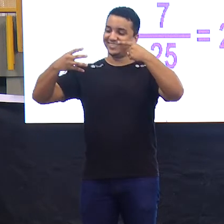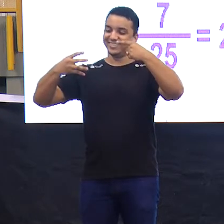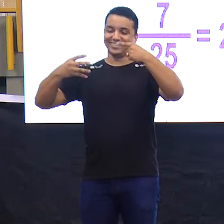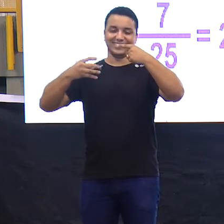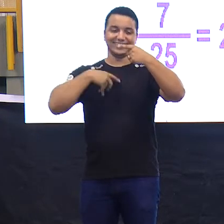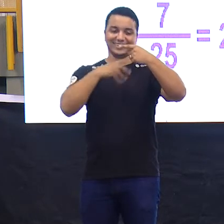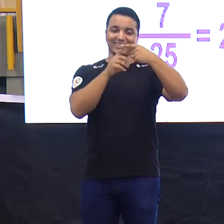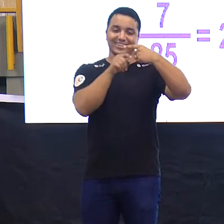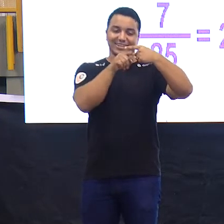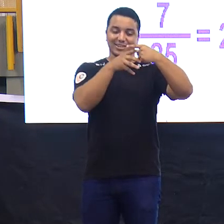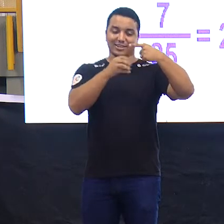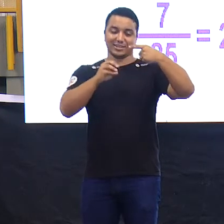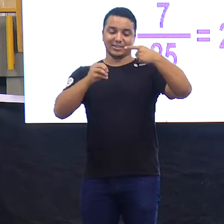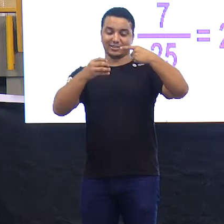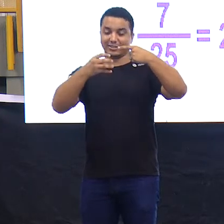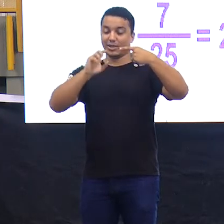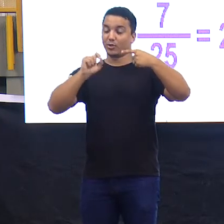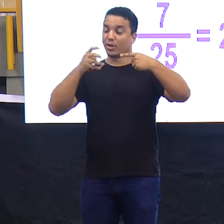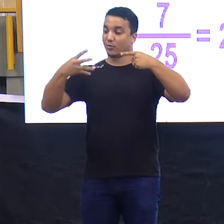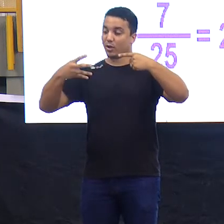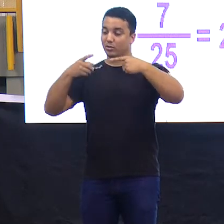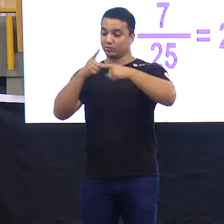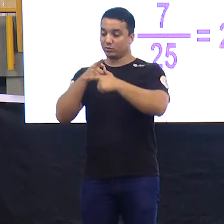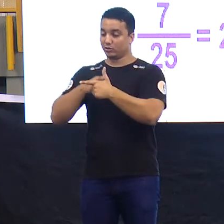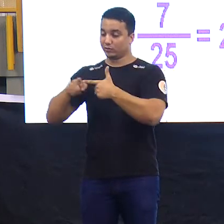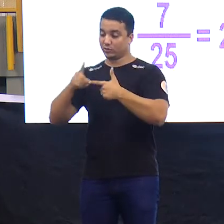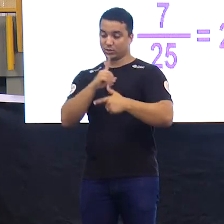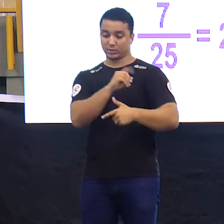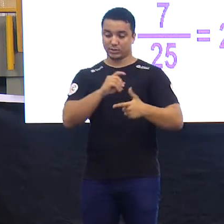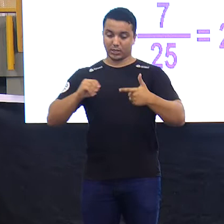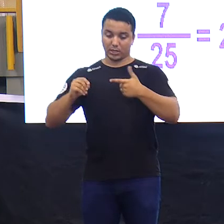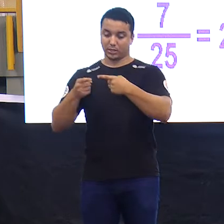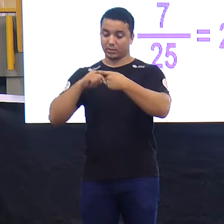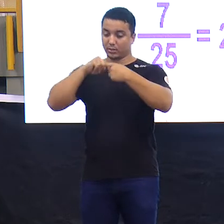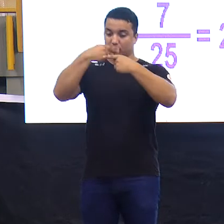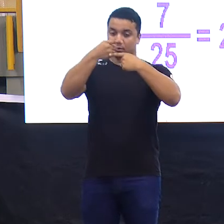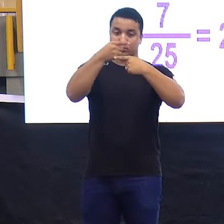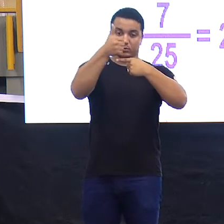bem. Divide por 4 vira 100. Divide por 4 vira